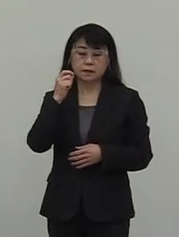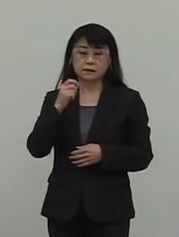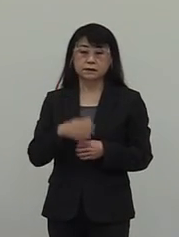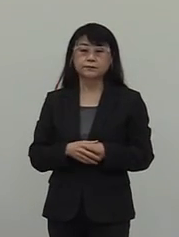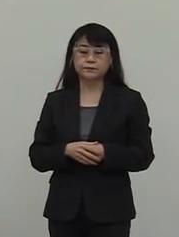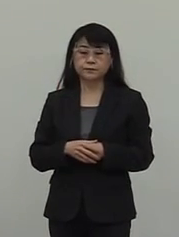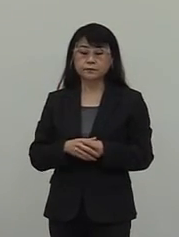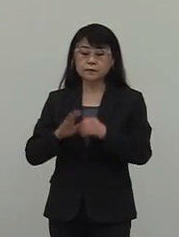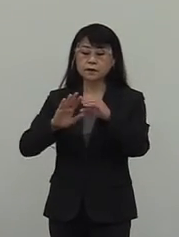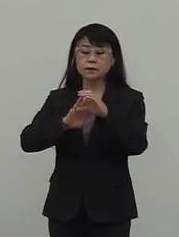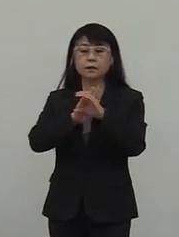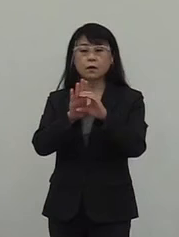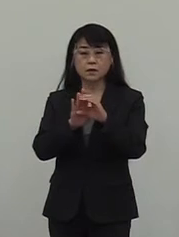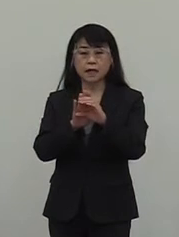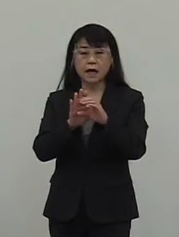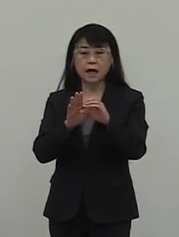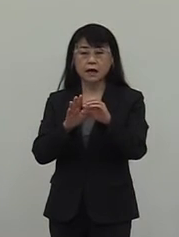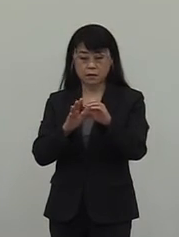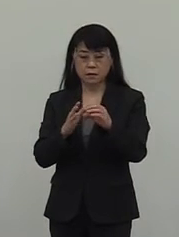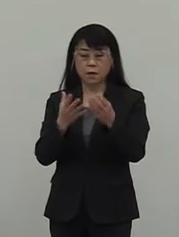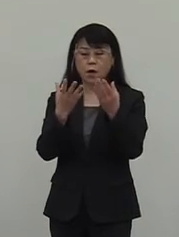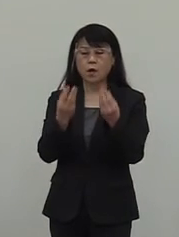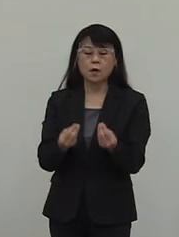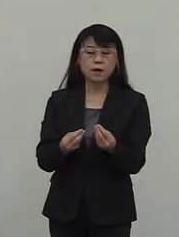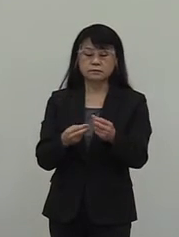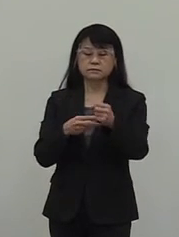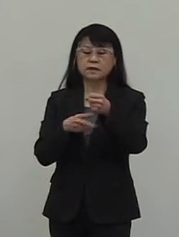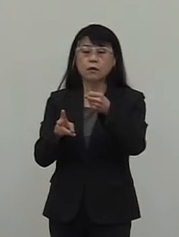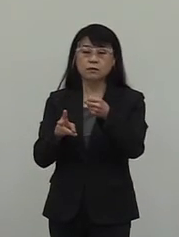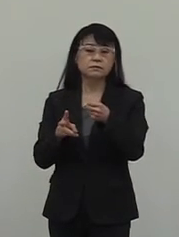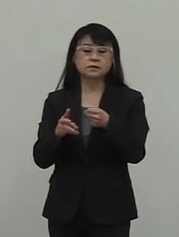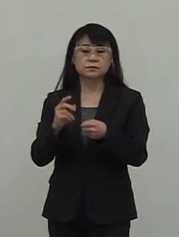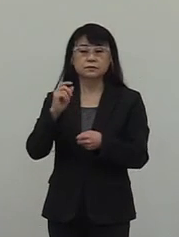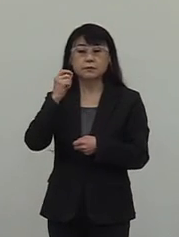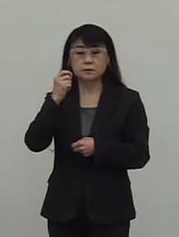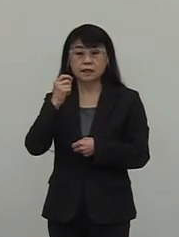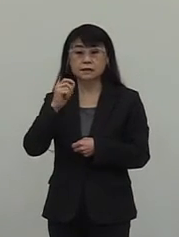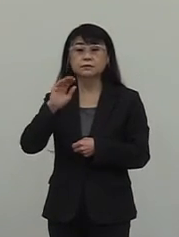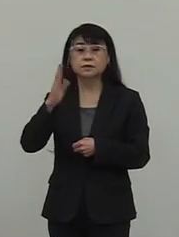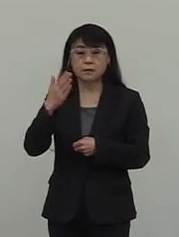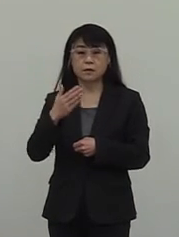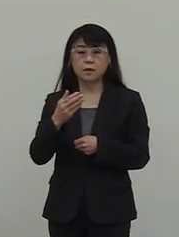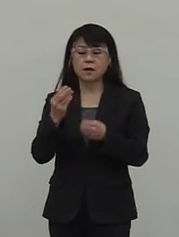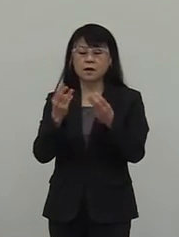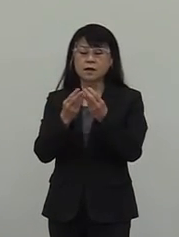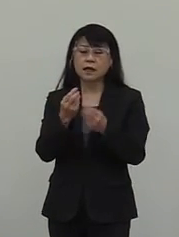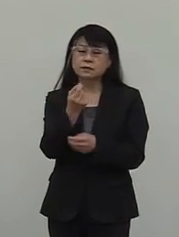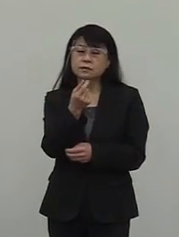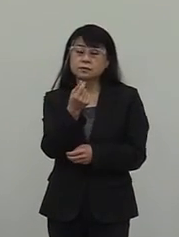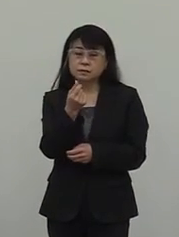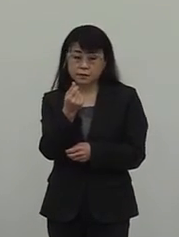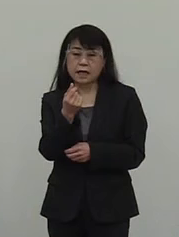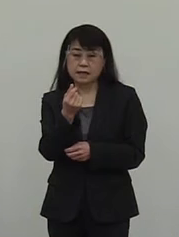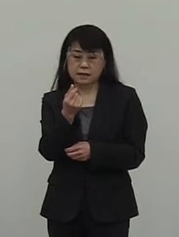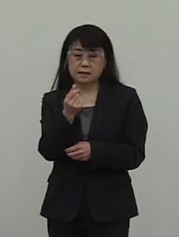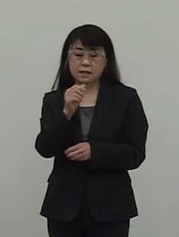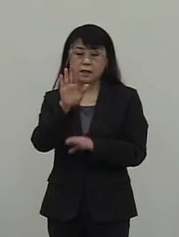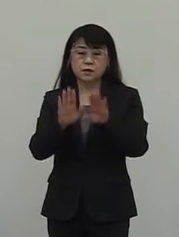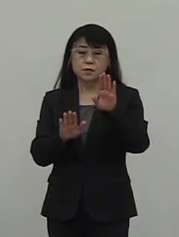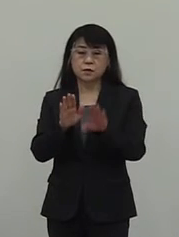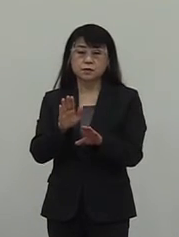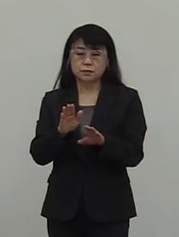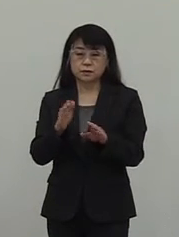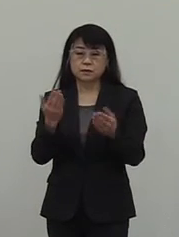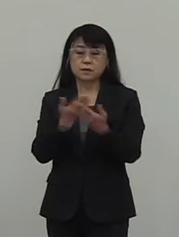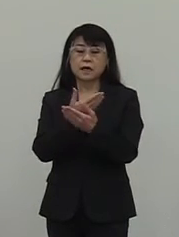るだけコロナを、まあ、ゼロにはならないにしても比較的少ない数字まで持っていくためには、まだまだ県民の皆様のご理解ご協力